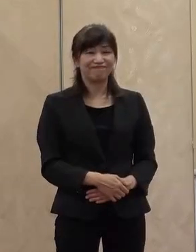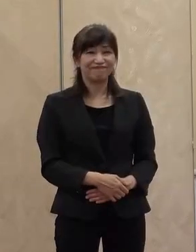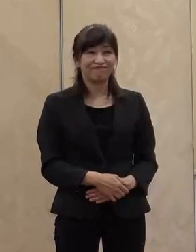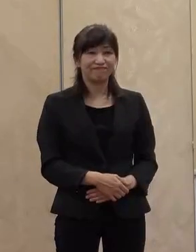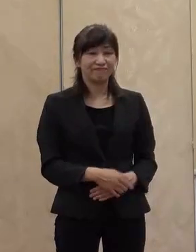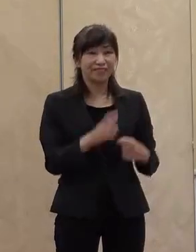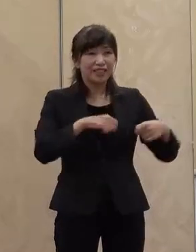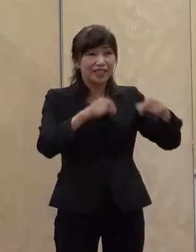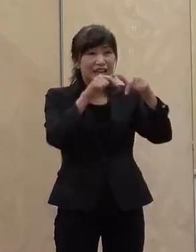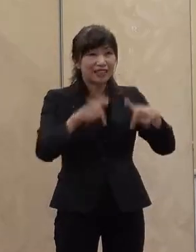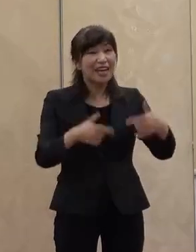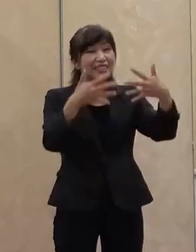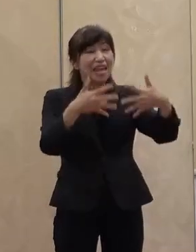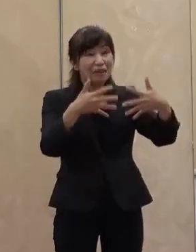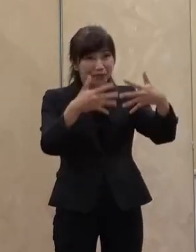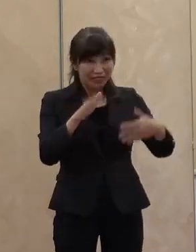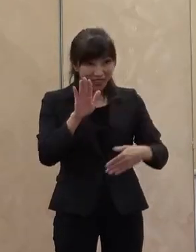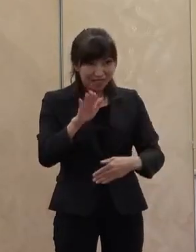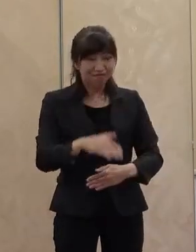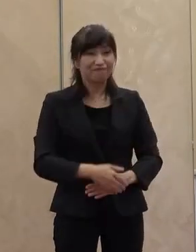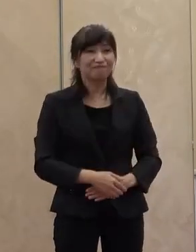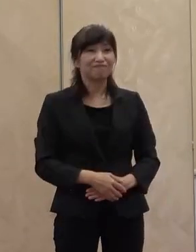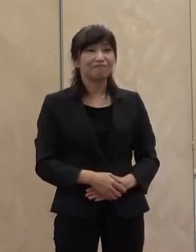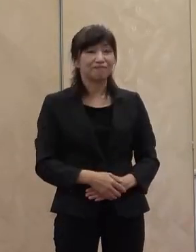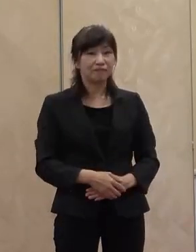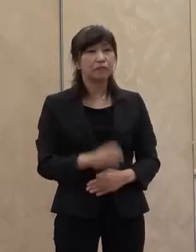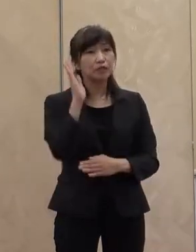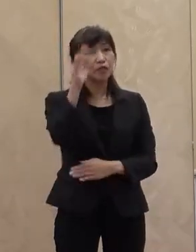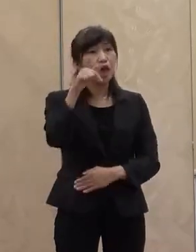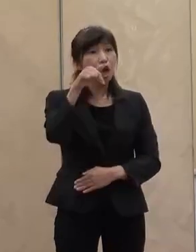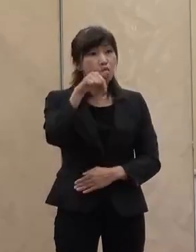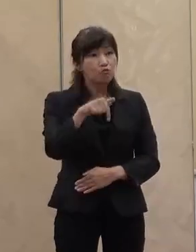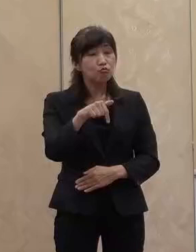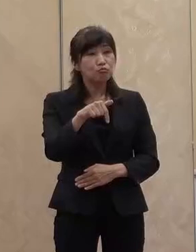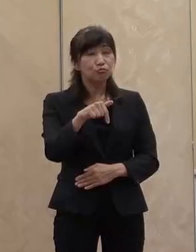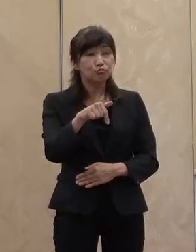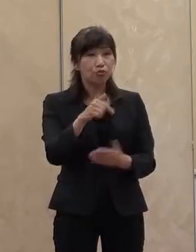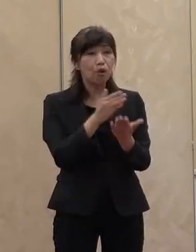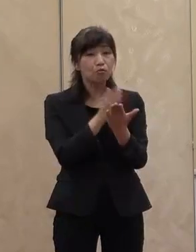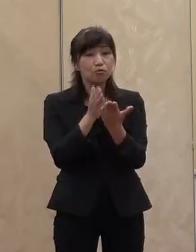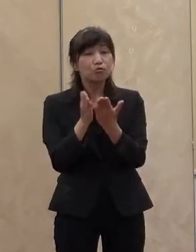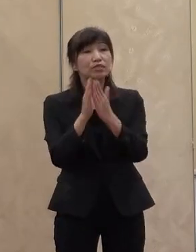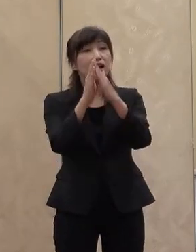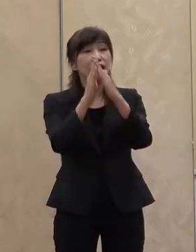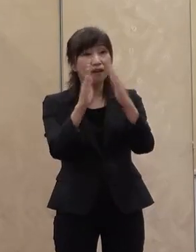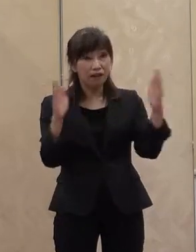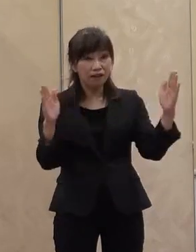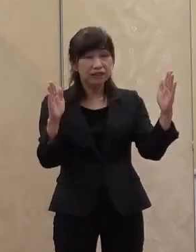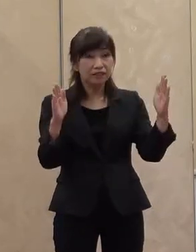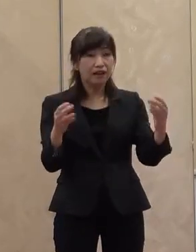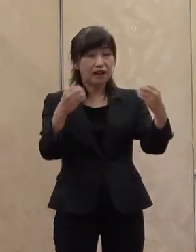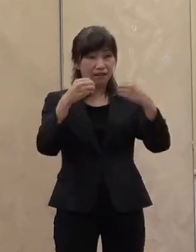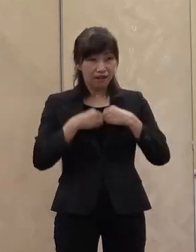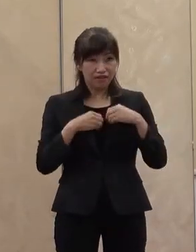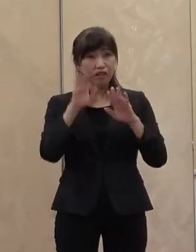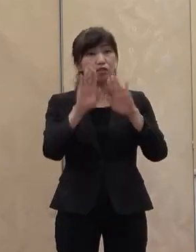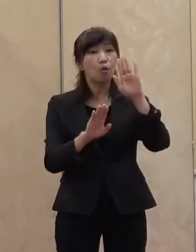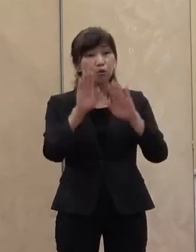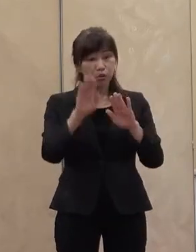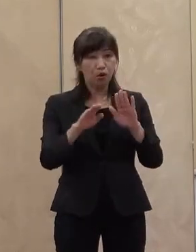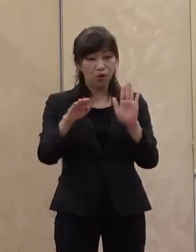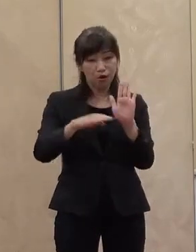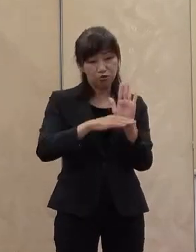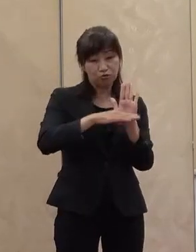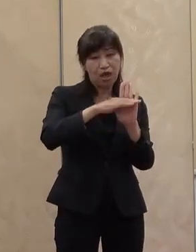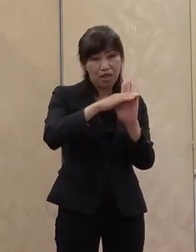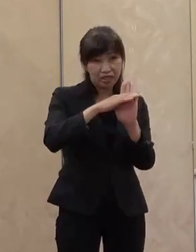関西テレビの上田です。政府の分科会が感染状況についてステージ1からステージ4に分類し